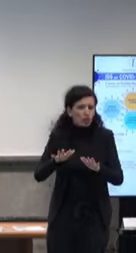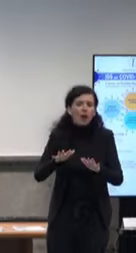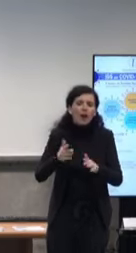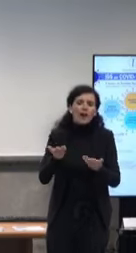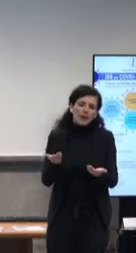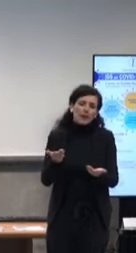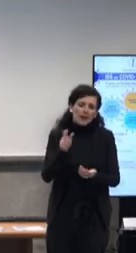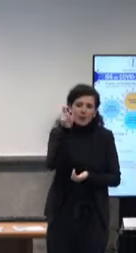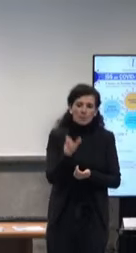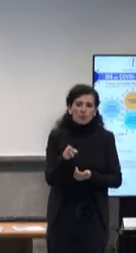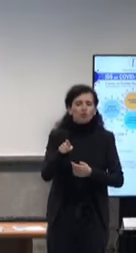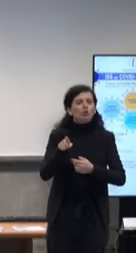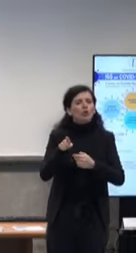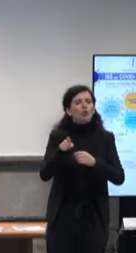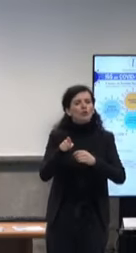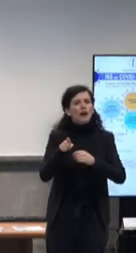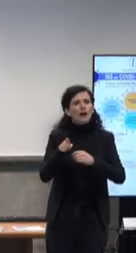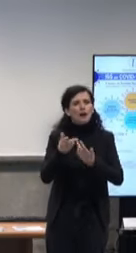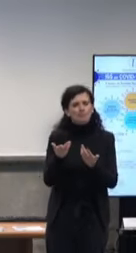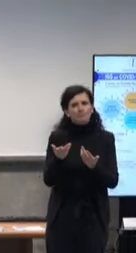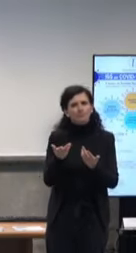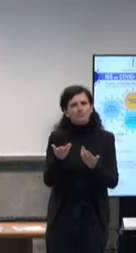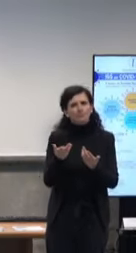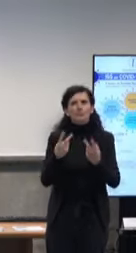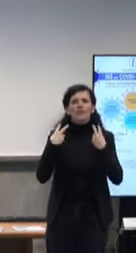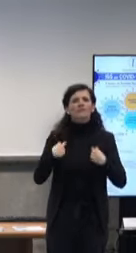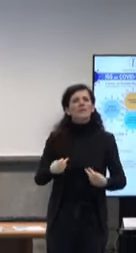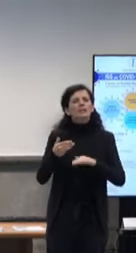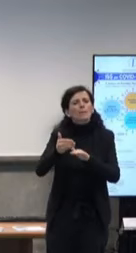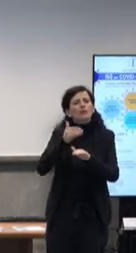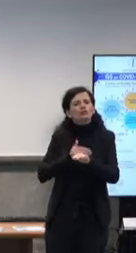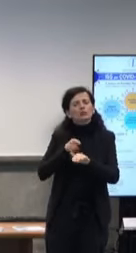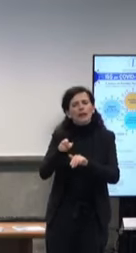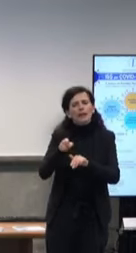persona che probabilmente aveva una vita